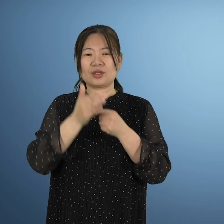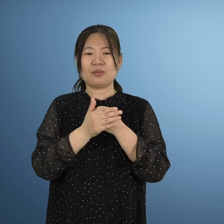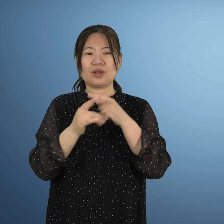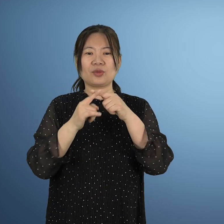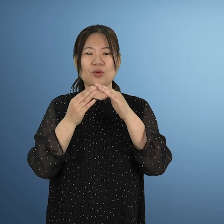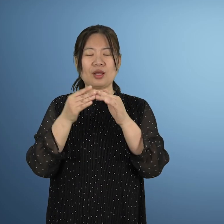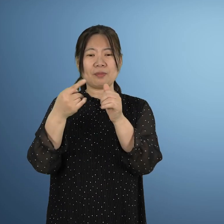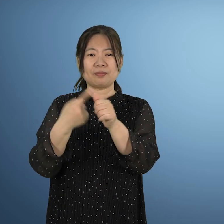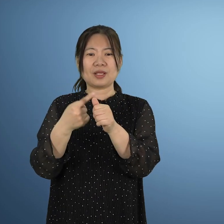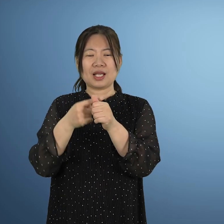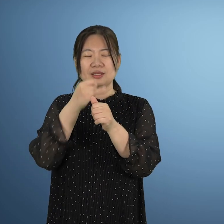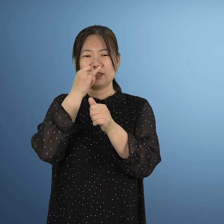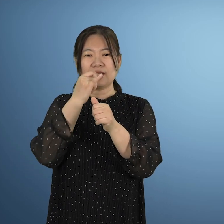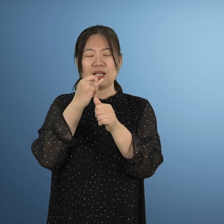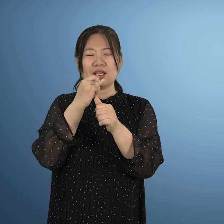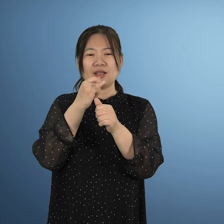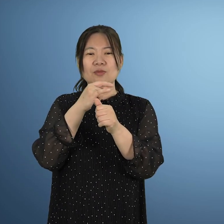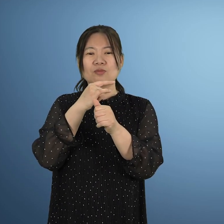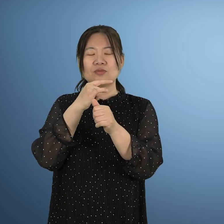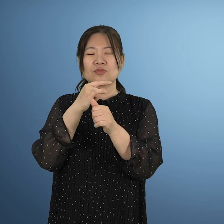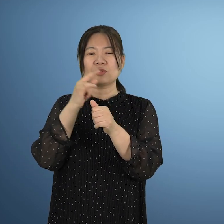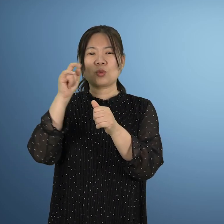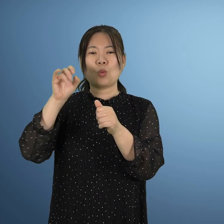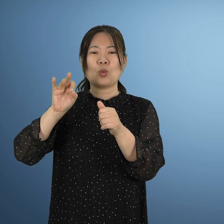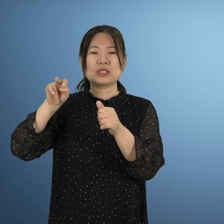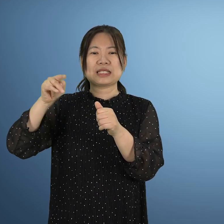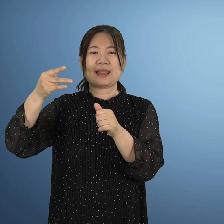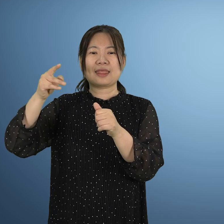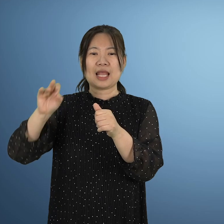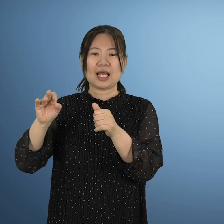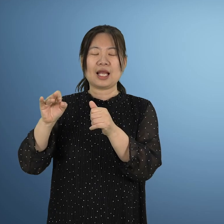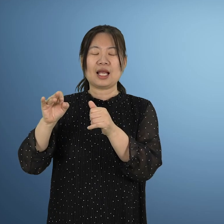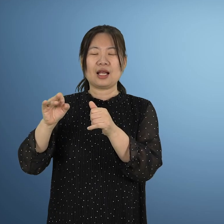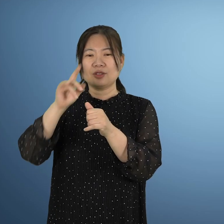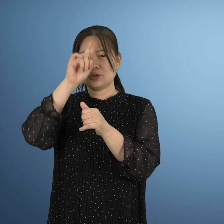교회를 핍박한 공산당들을 하나님이 심판한 거다.